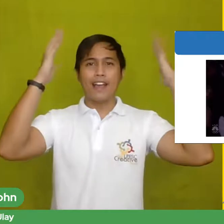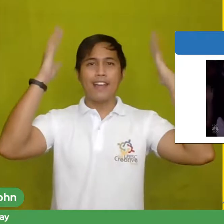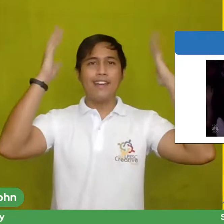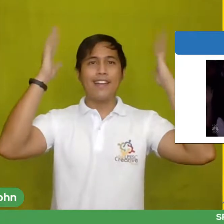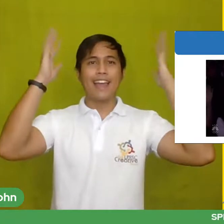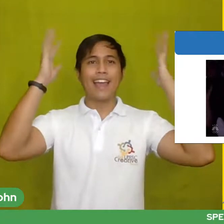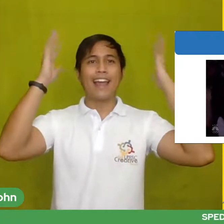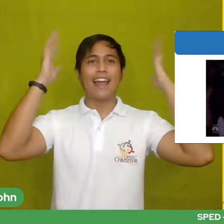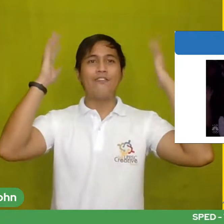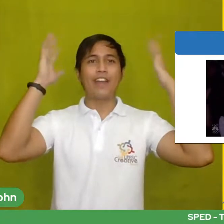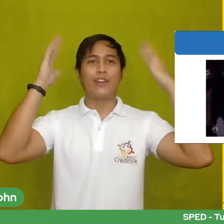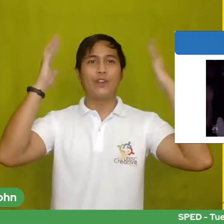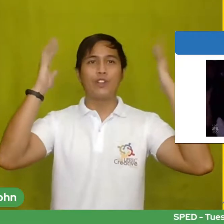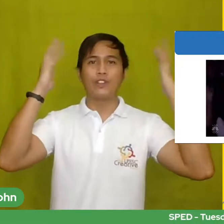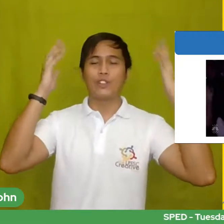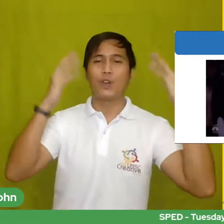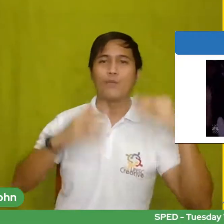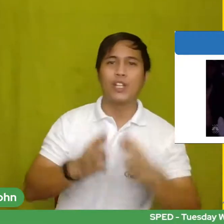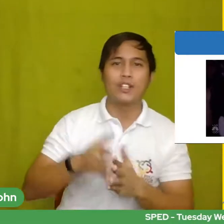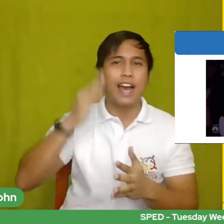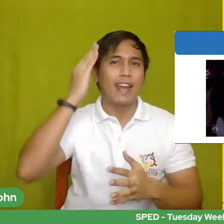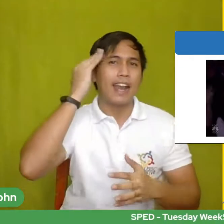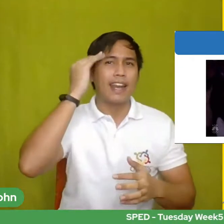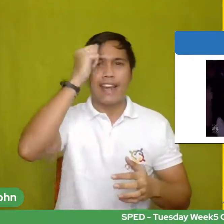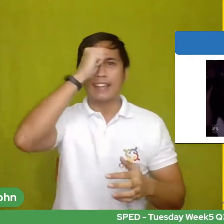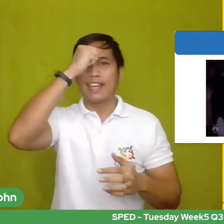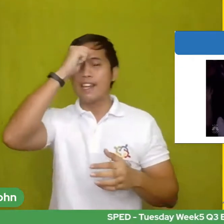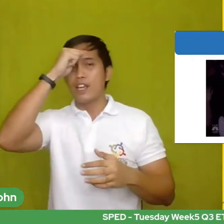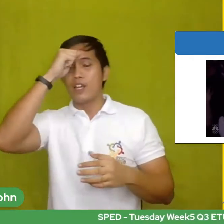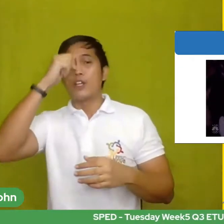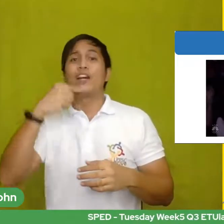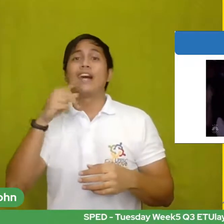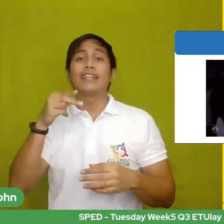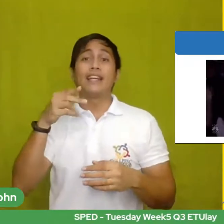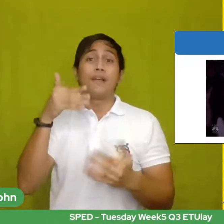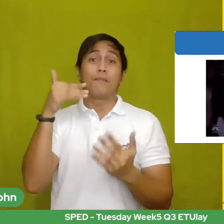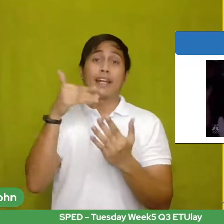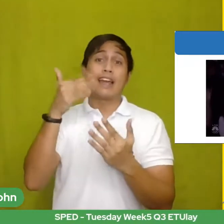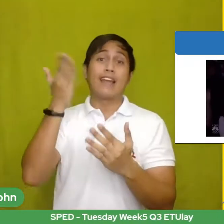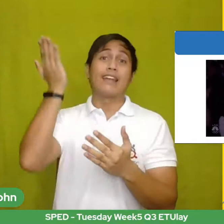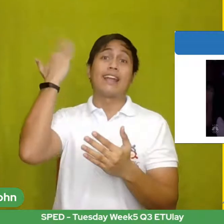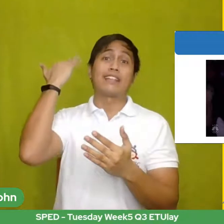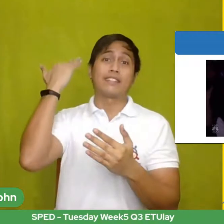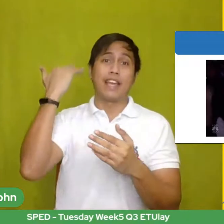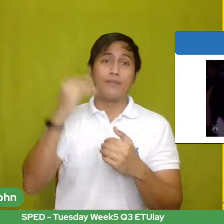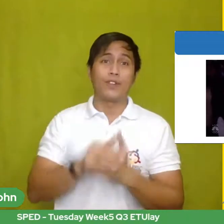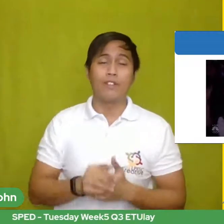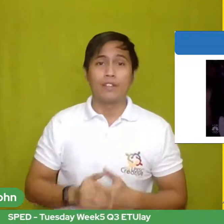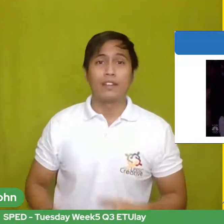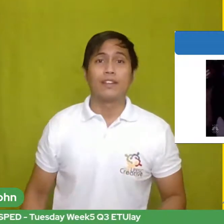Palakpakan. Ayan, very good. So, medyo naalala na natin yung ating pinag-aralan last time, no?